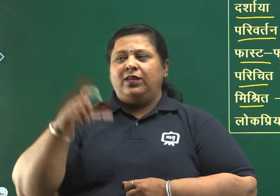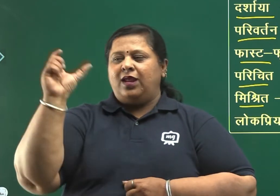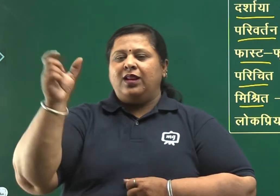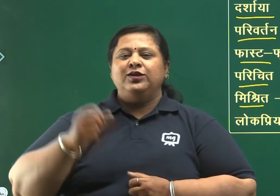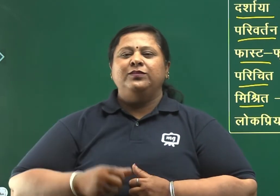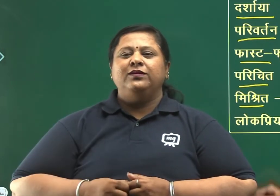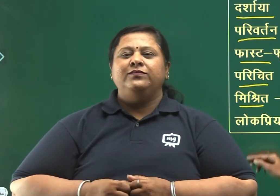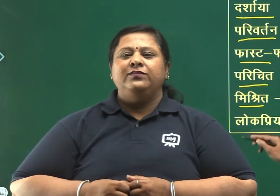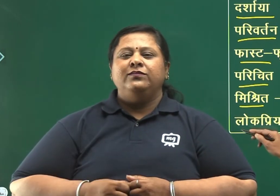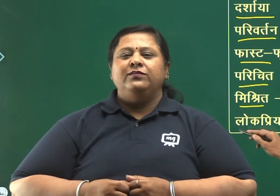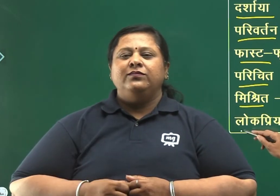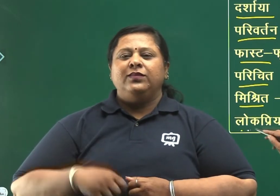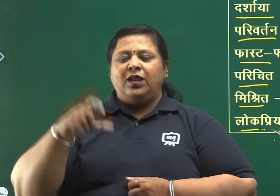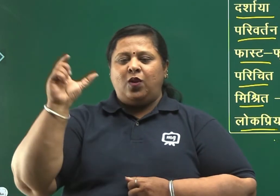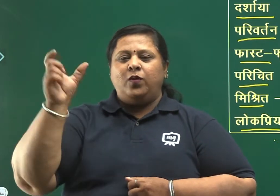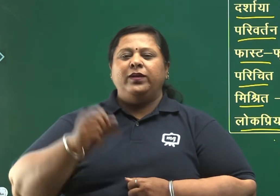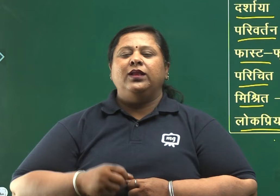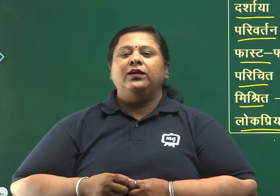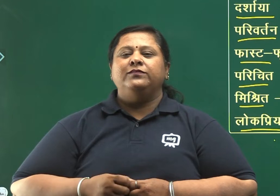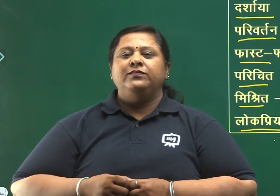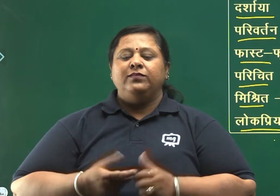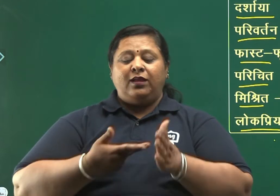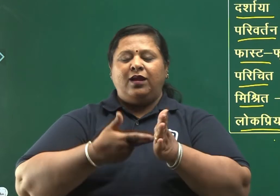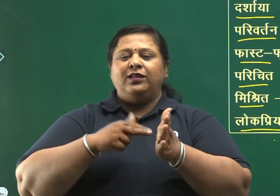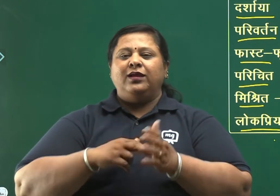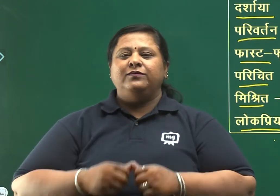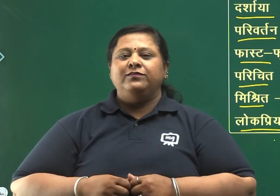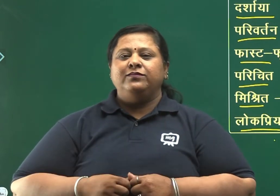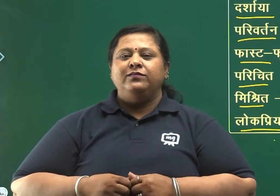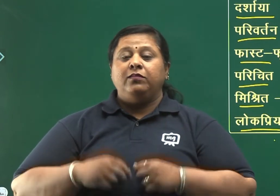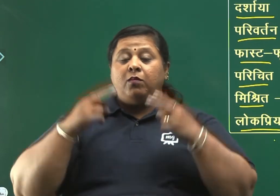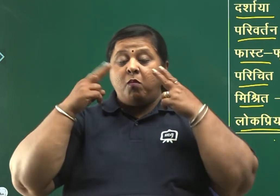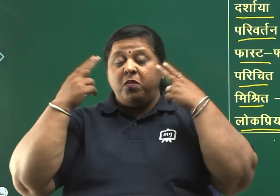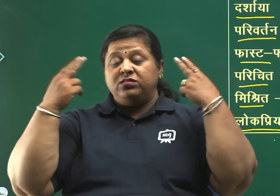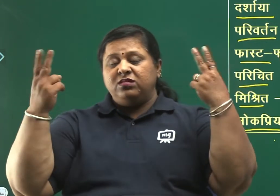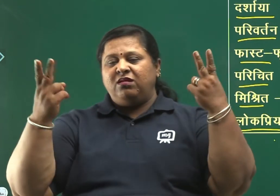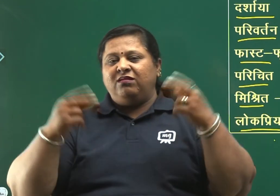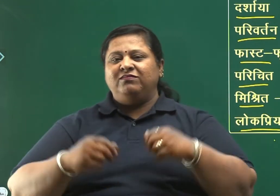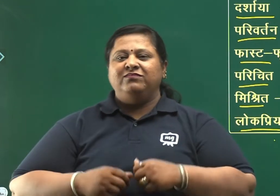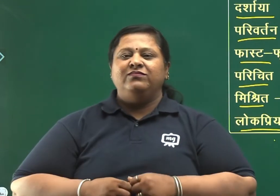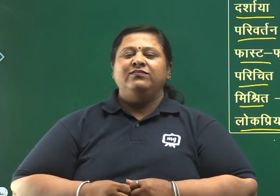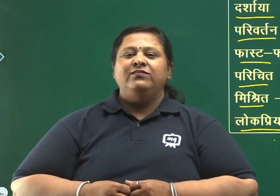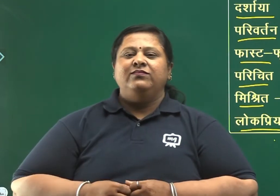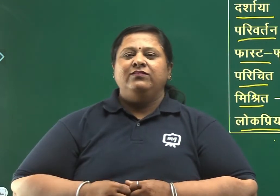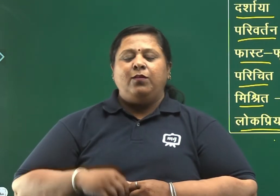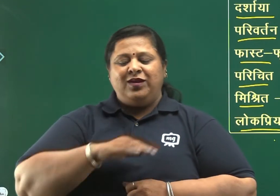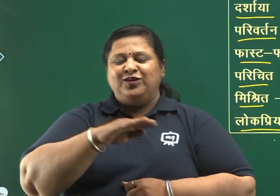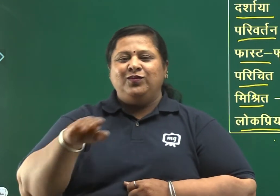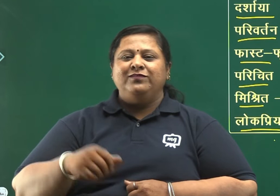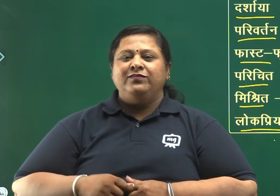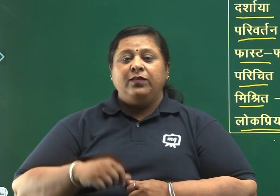अगला शब्द है लोकप्रियता, अर्थ होगा प्रसिद्धि।